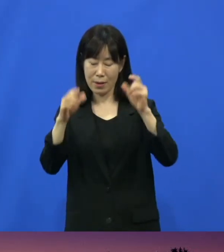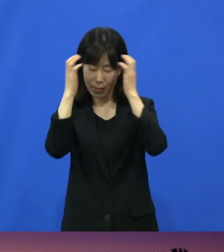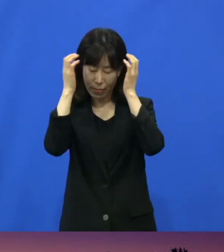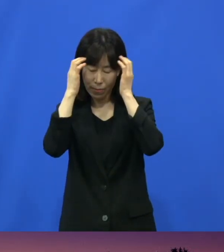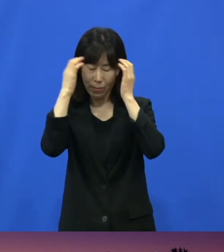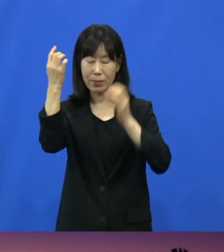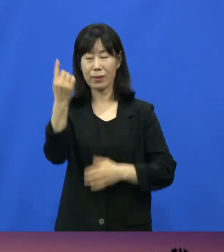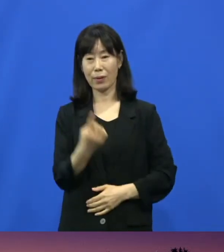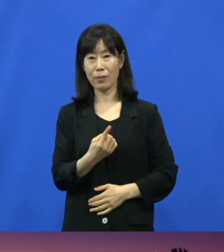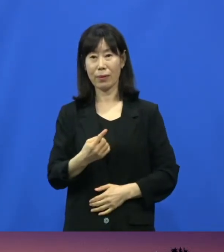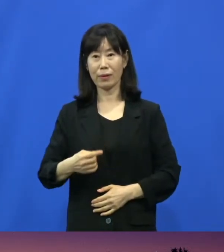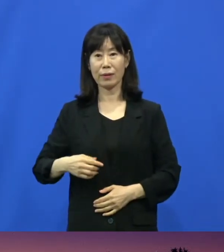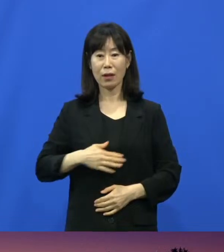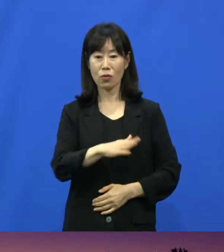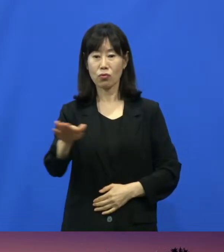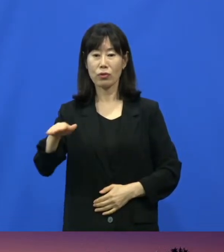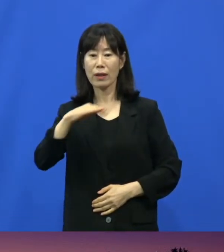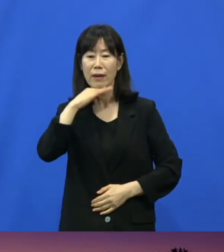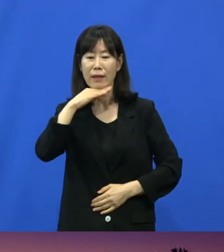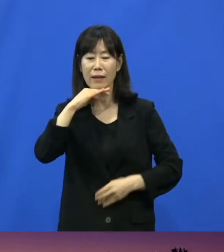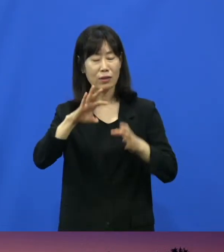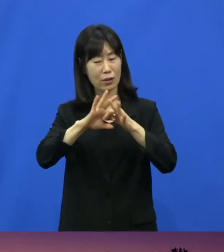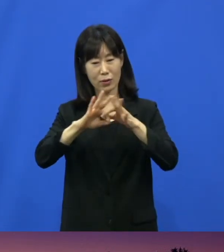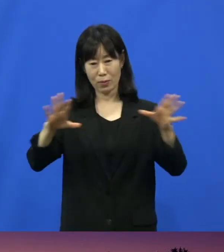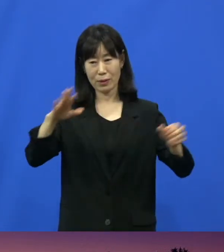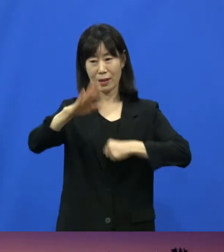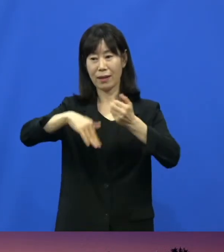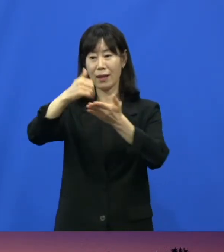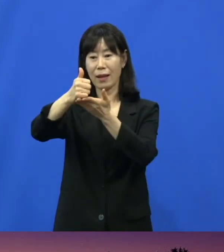여러분, 우리가 나이가 몇이든요, 하나님 앞에서는